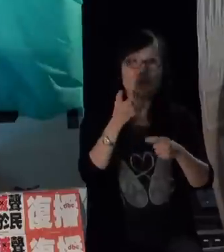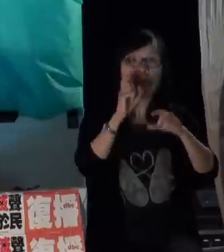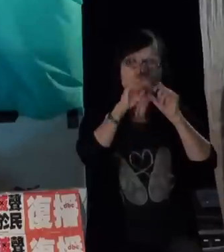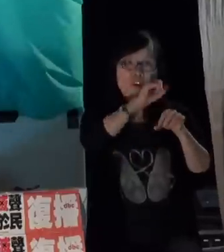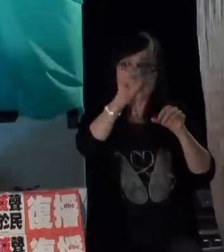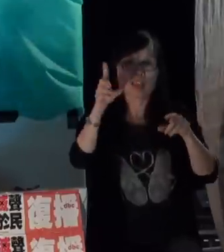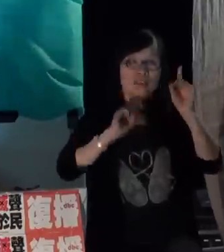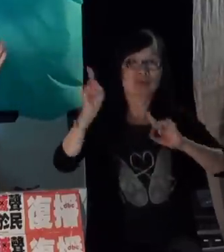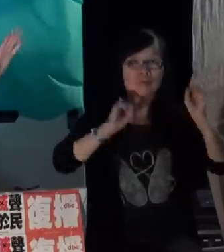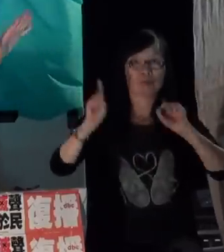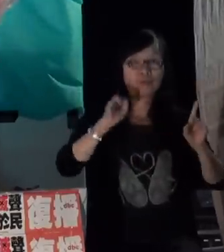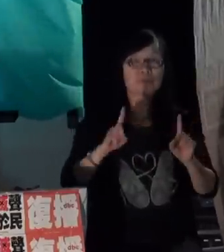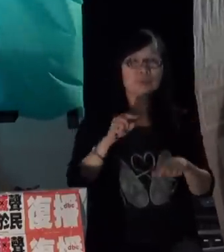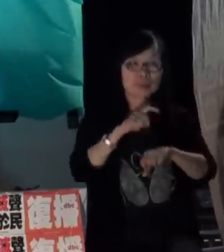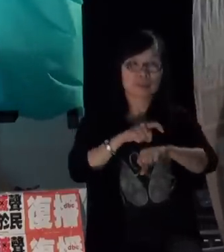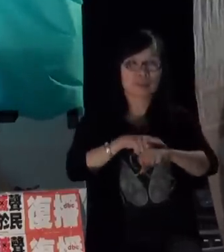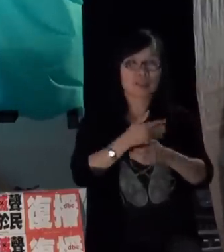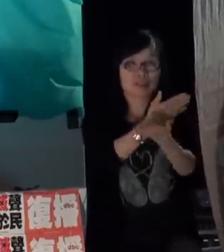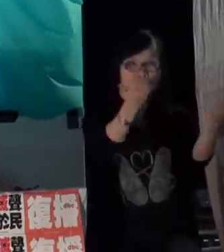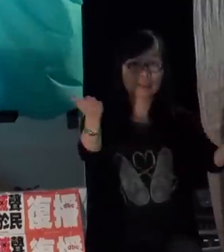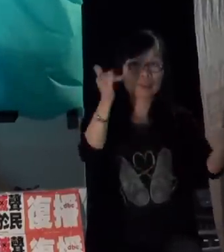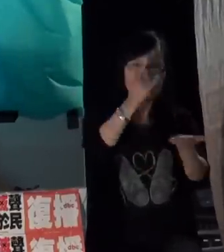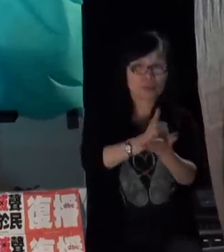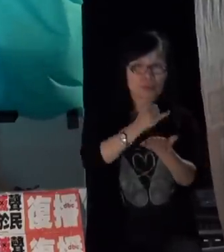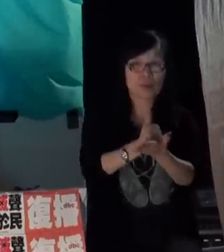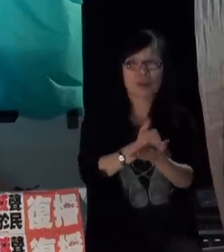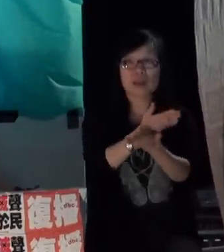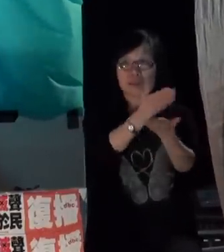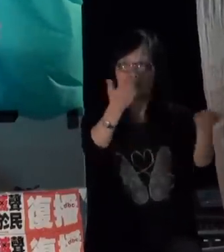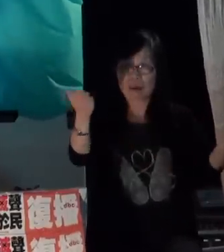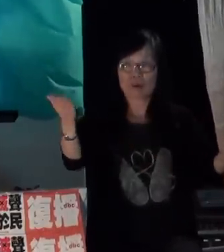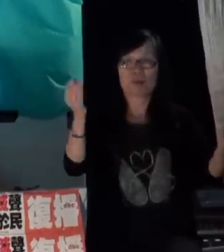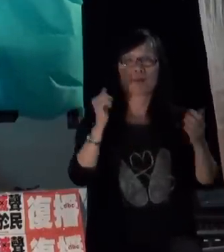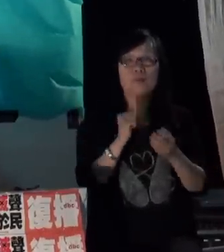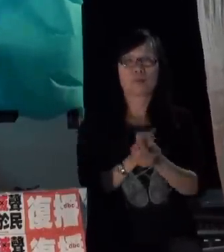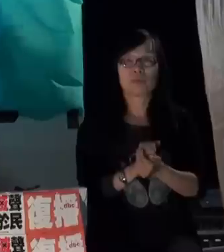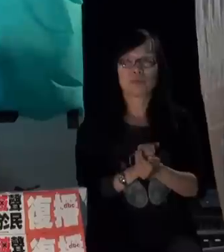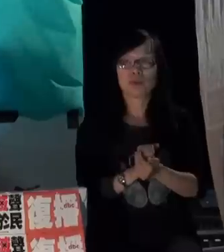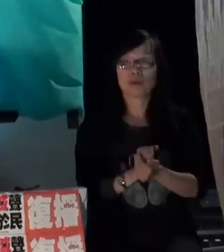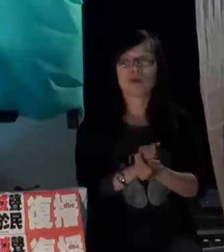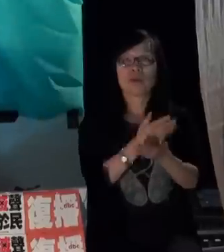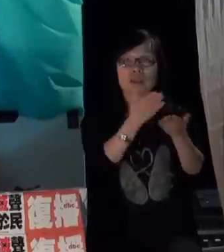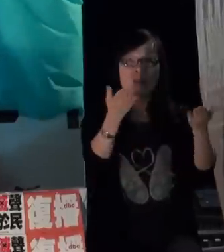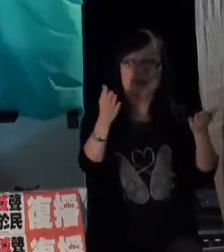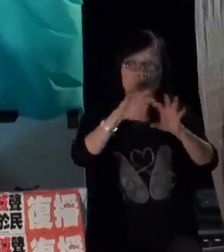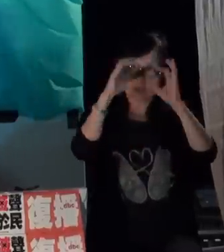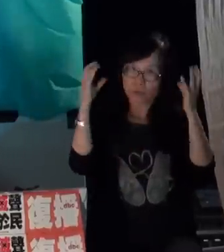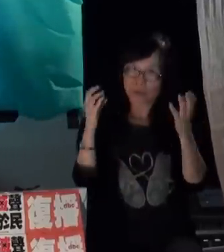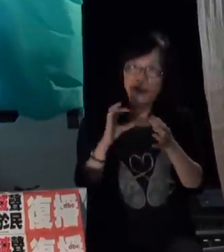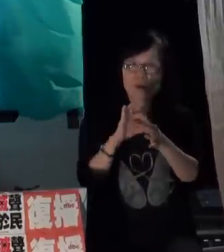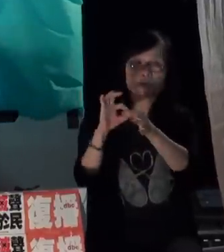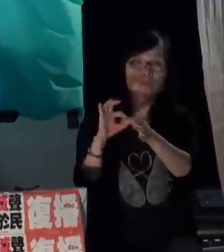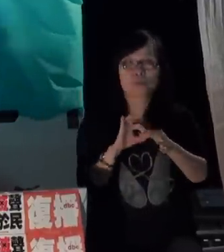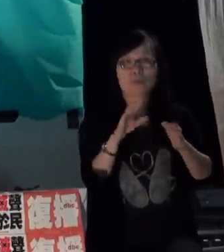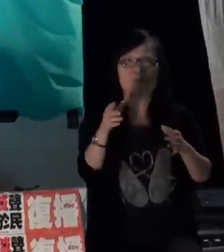由。同時間坐喺度各位朋友，其實我哋今日大會咧，我哋今日 form 咗呢個組成呢個大聯盟之後咧，亦都